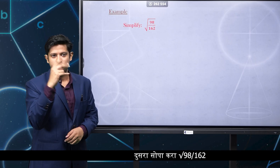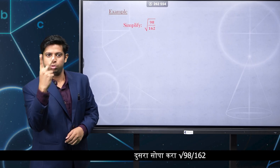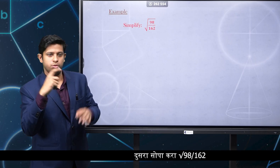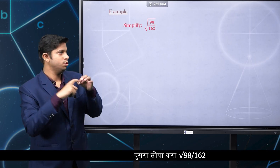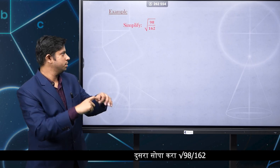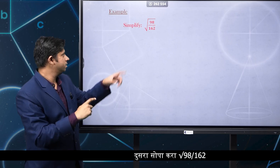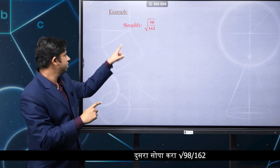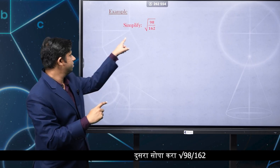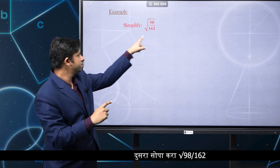98/162.